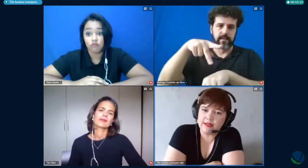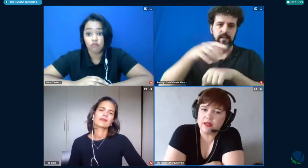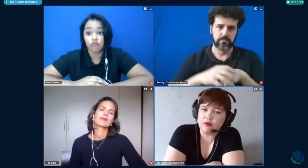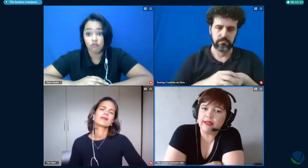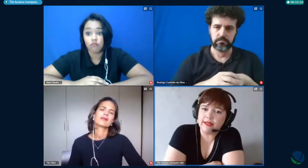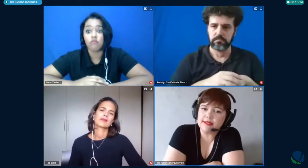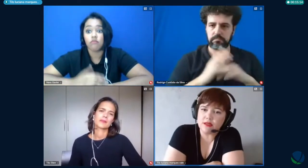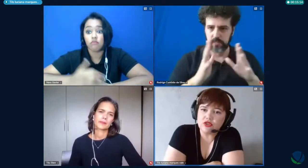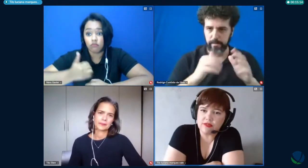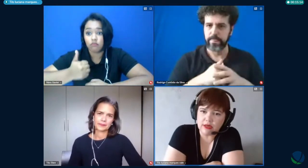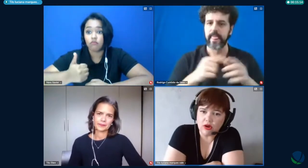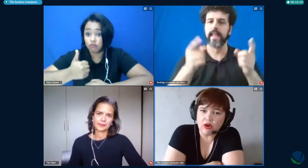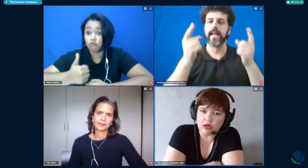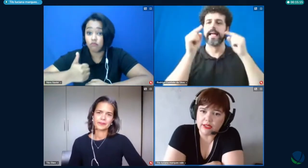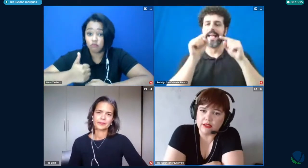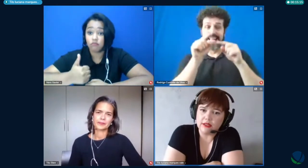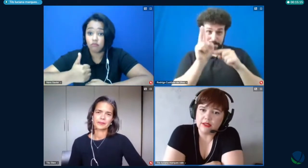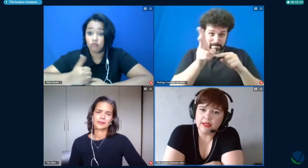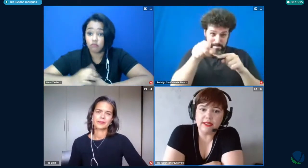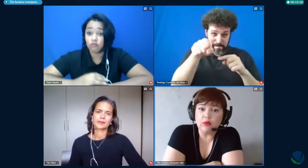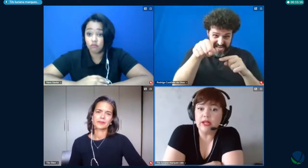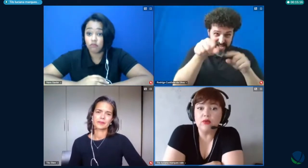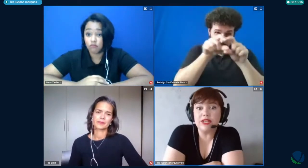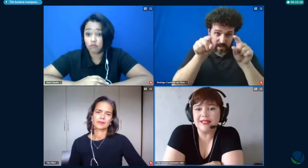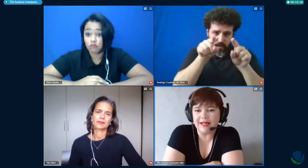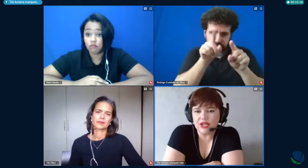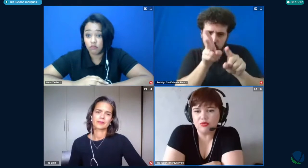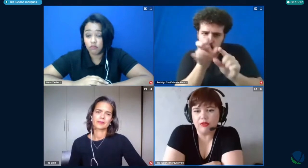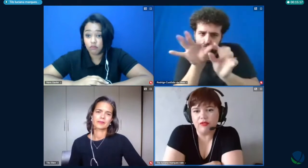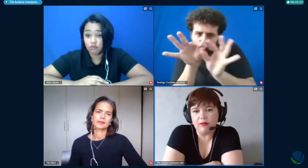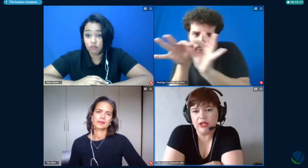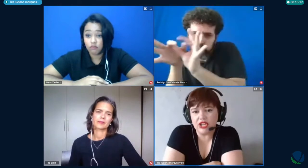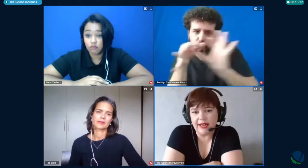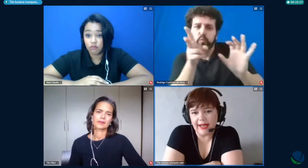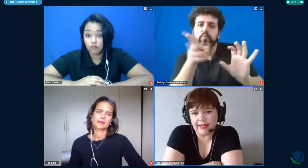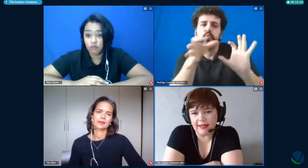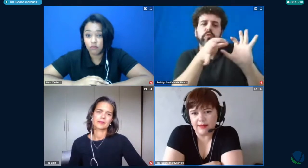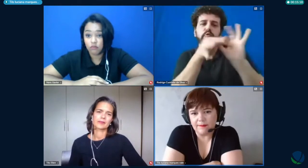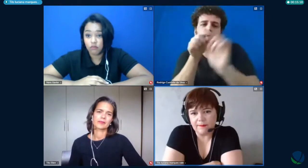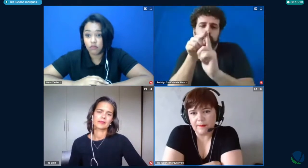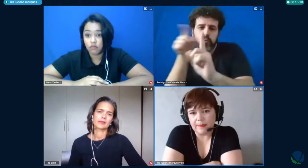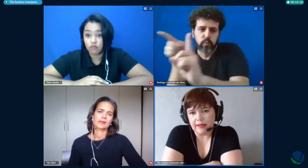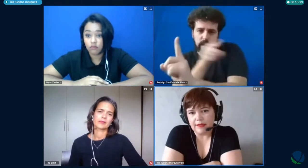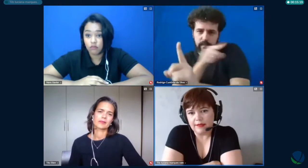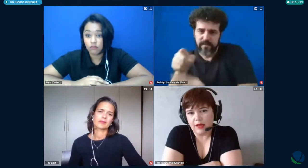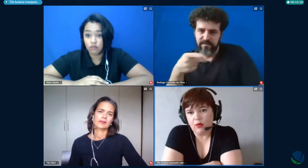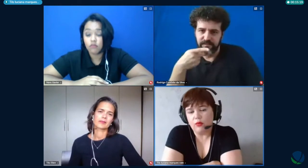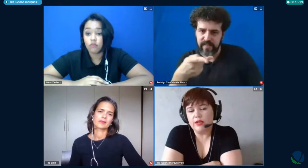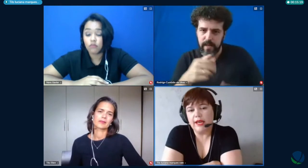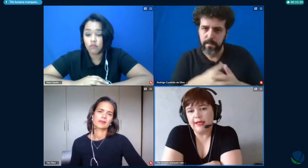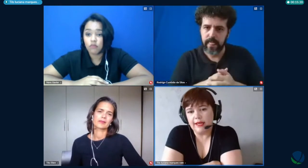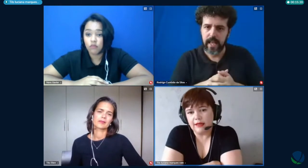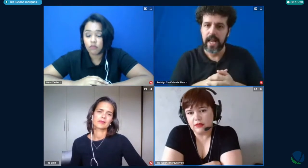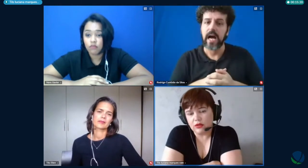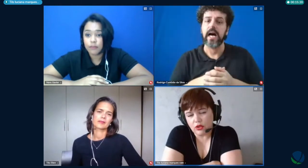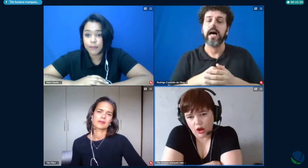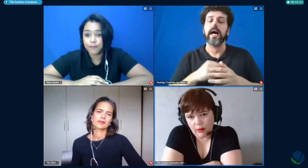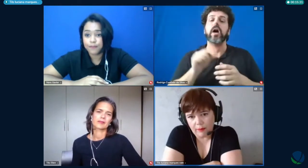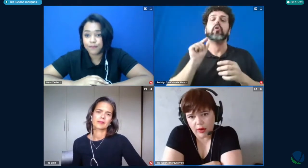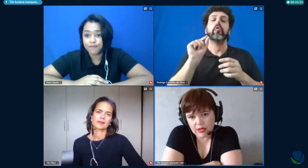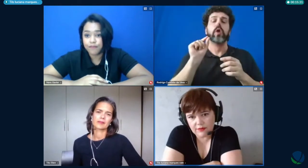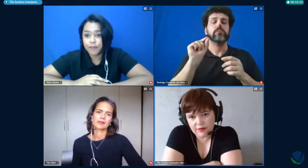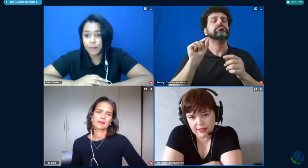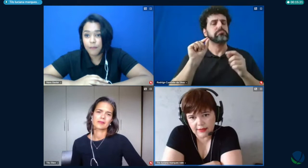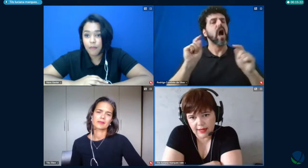de sinais. Então, é interessante que você coloque, e não língua de sinais de uma forma genérica. Então, e aí,